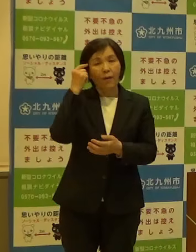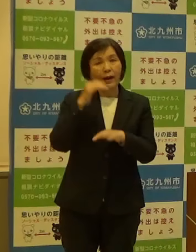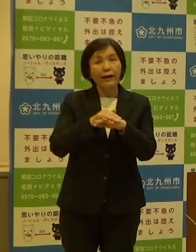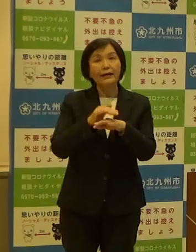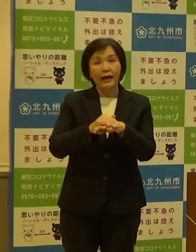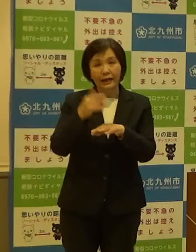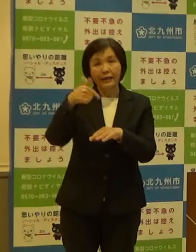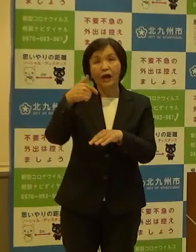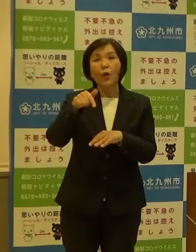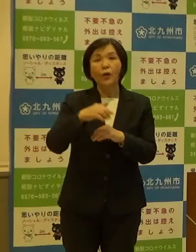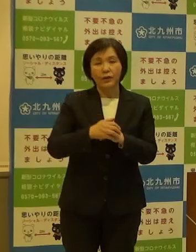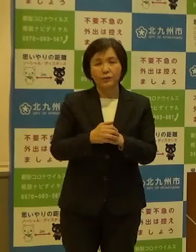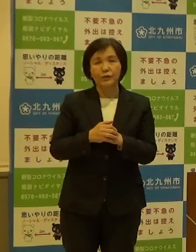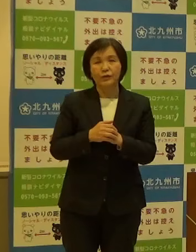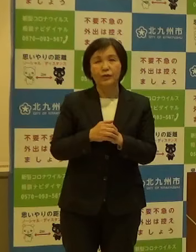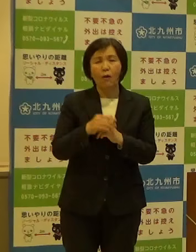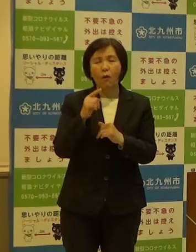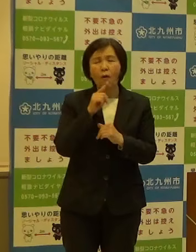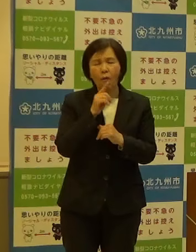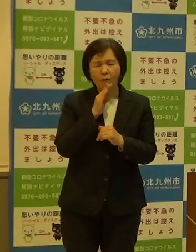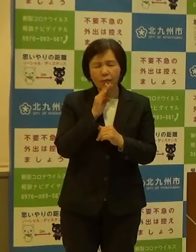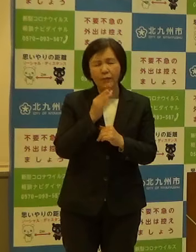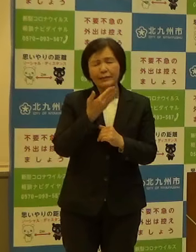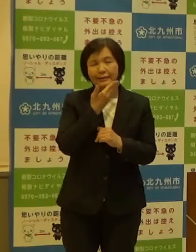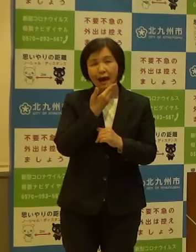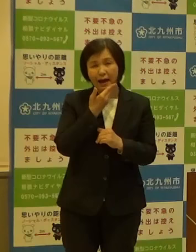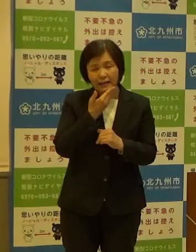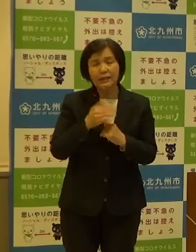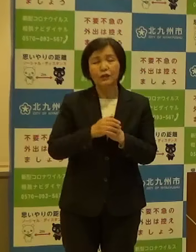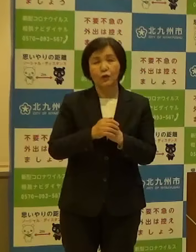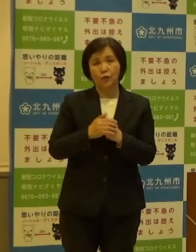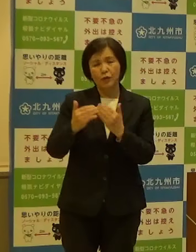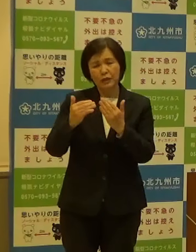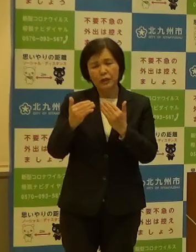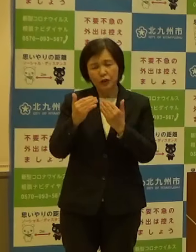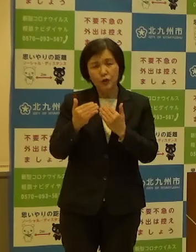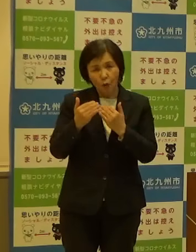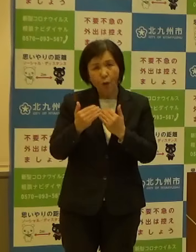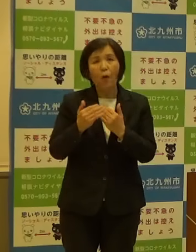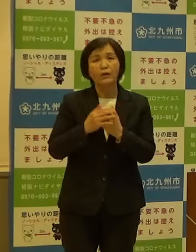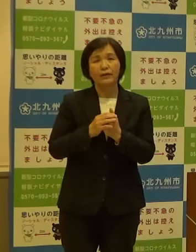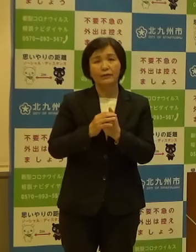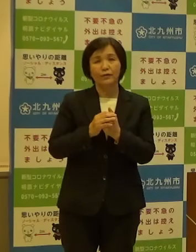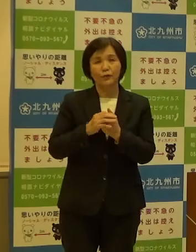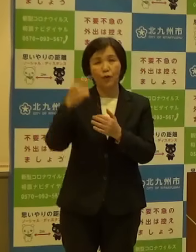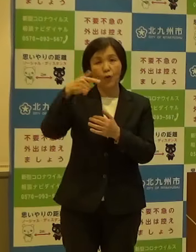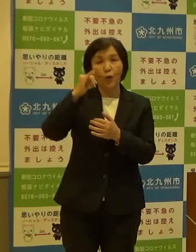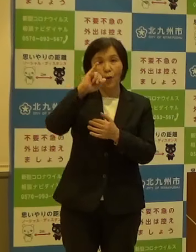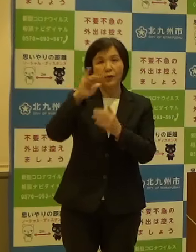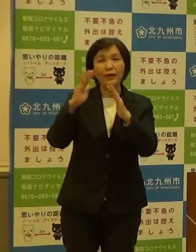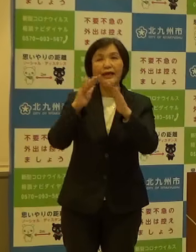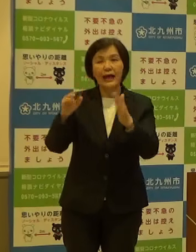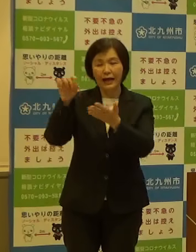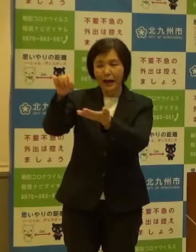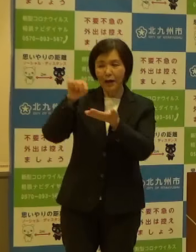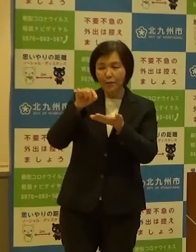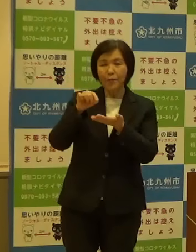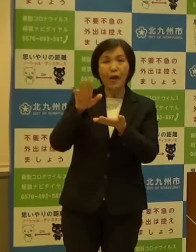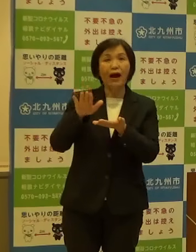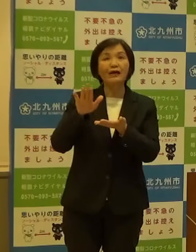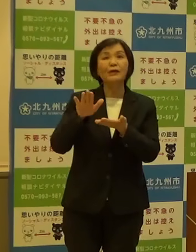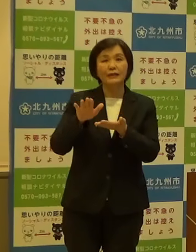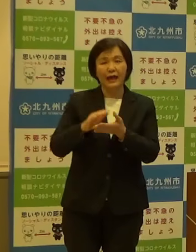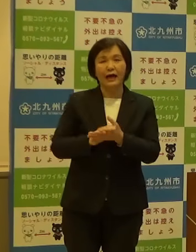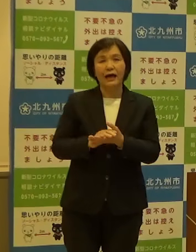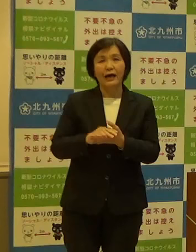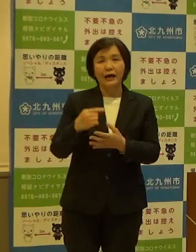本当は早くからこの重要性というものは教育委員会から問題提起を受けていたわけでありますが、私も着任してから